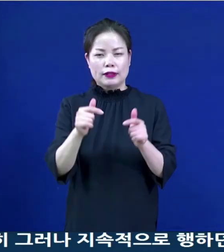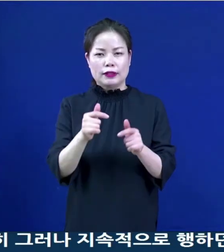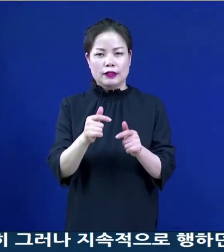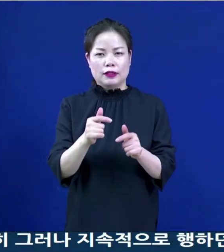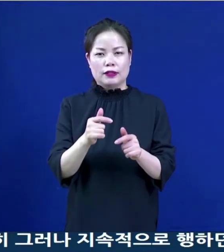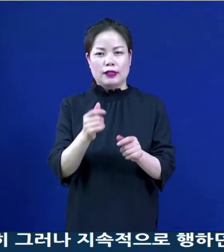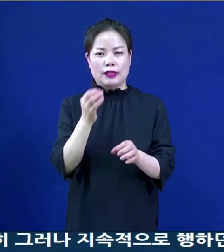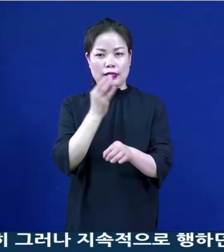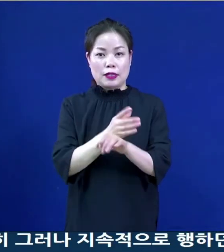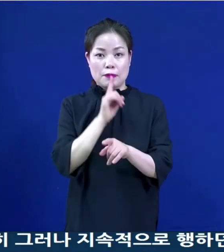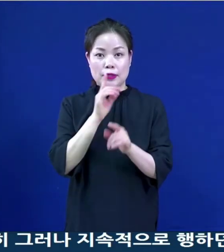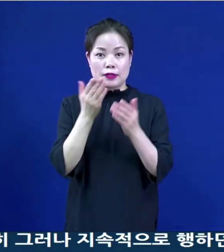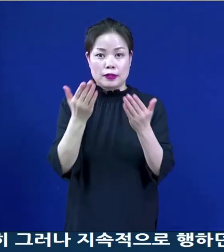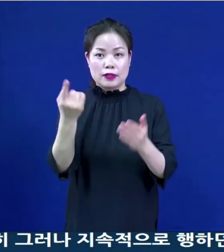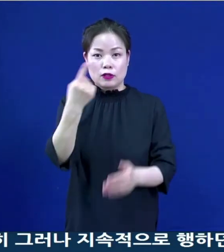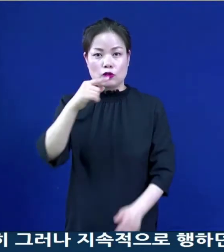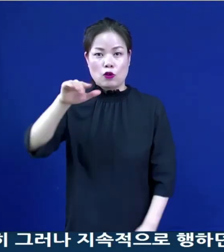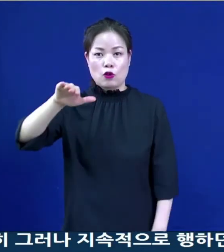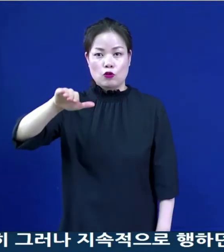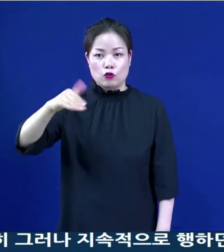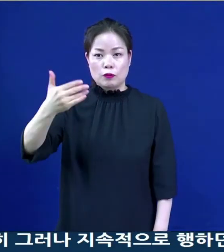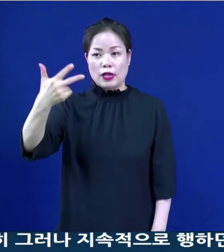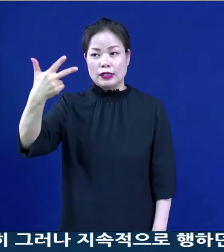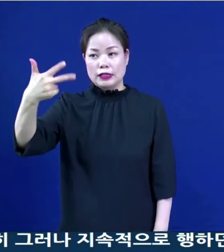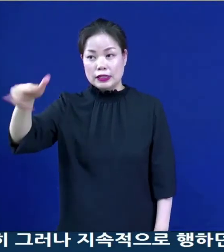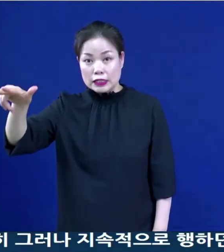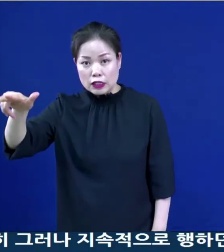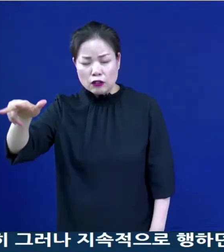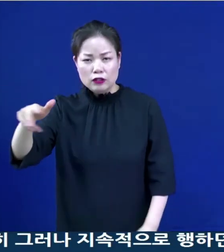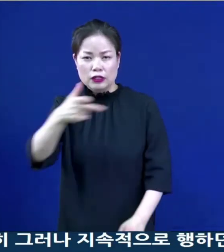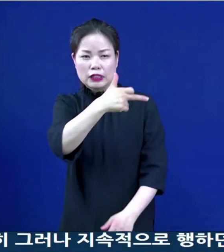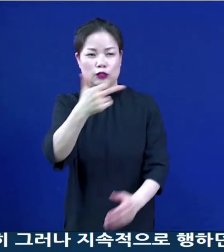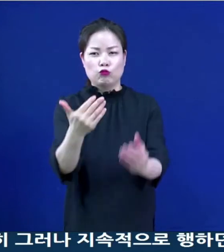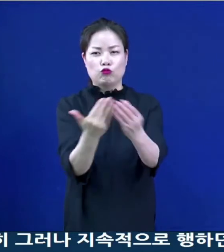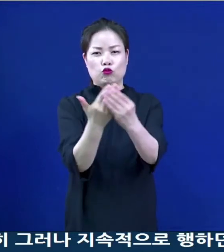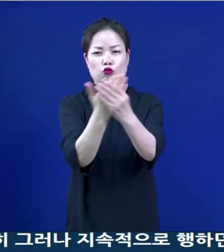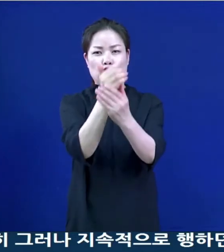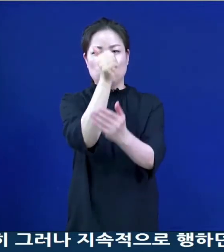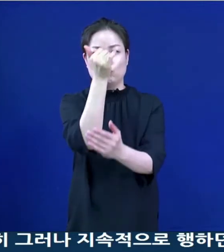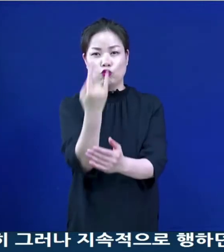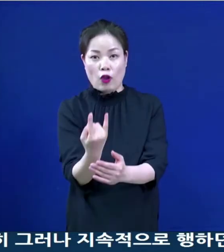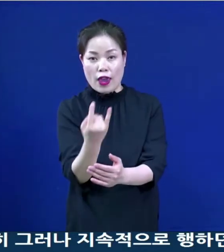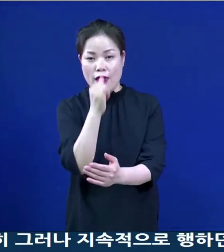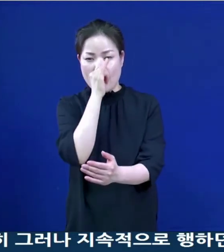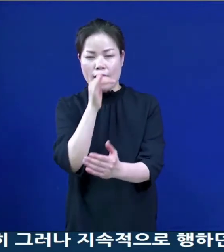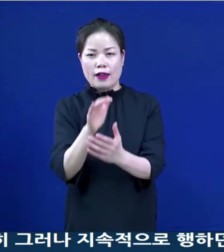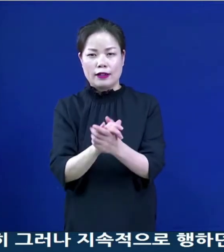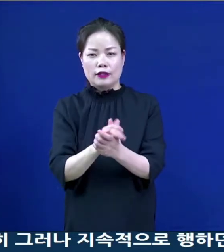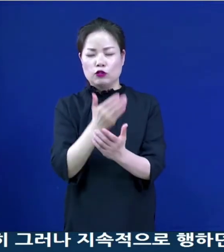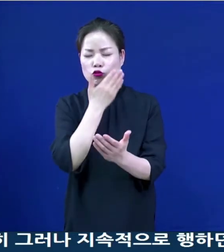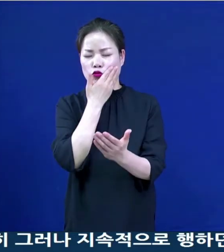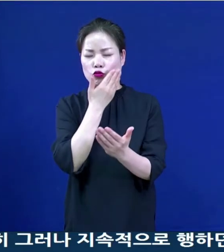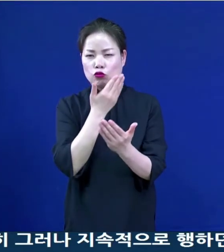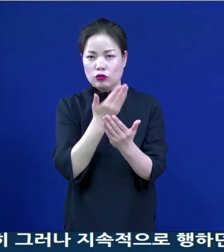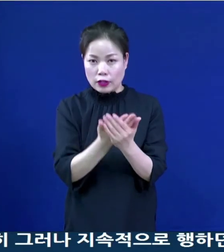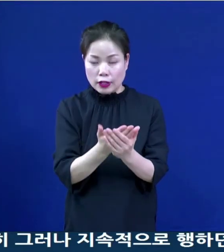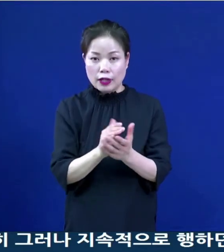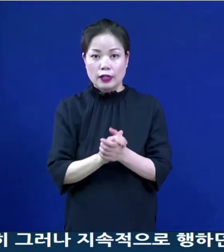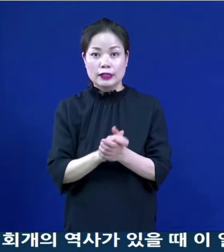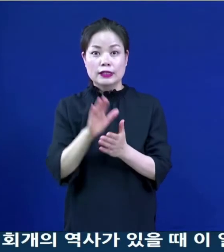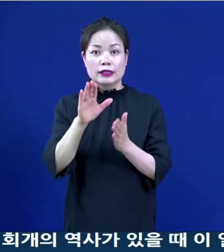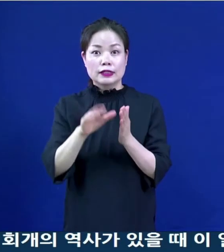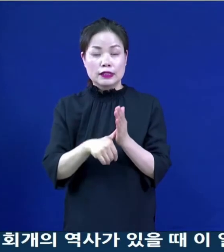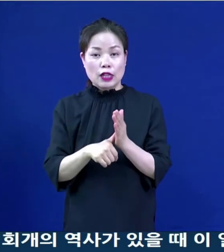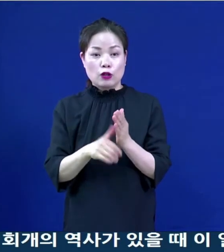요지만 다루겠습니다. 1907년에 평양에서 대봉운동이 있었습니다. 우리나라 교회사에는 굉장히 중요한 일이었습니다. 그때